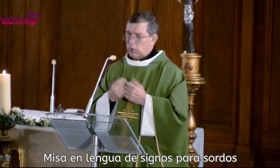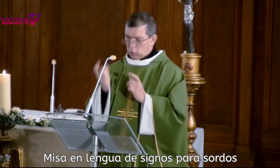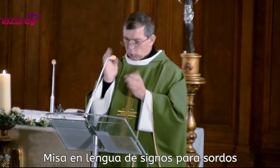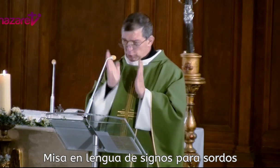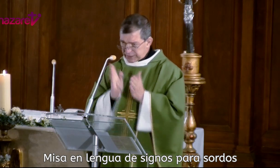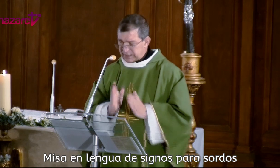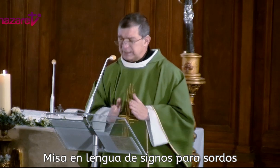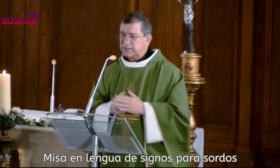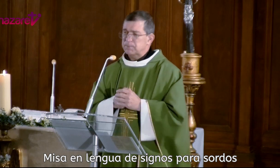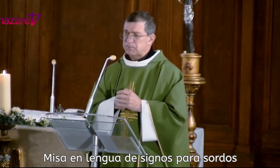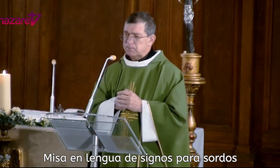corregir,